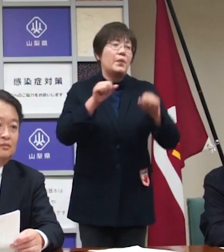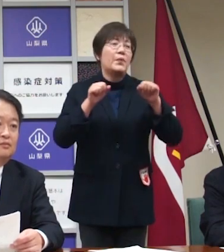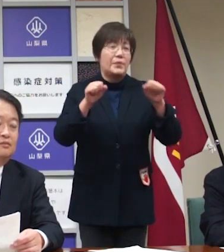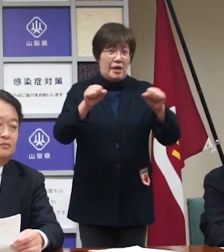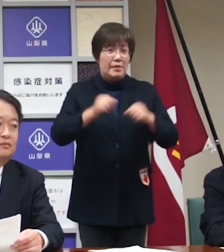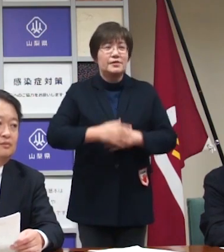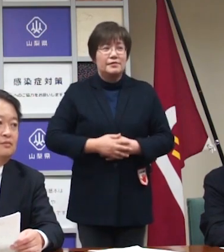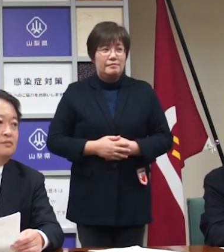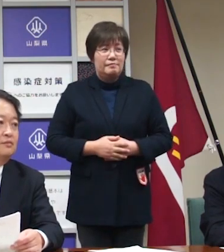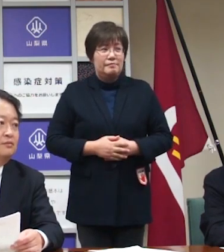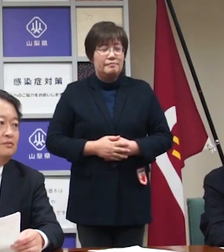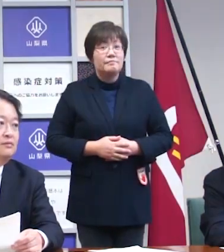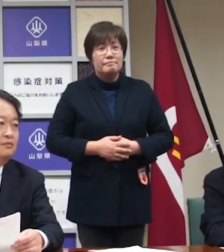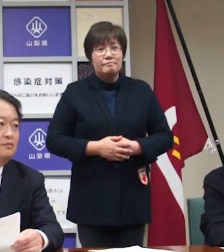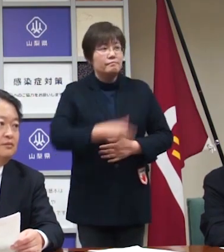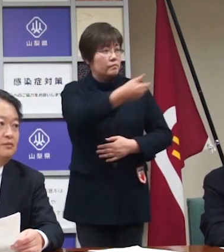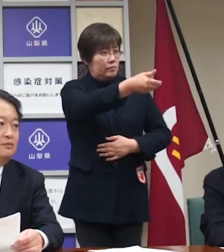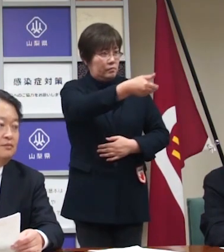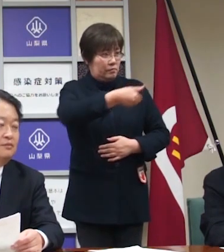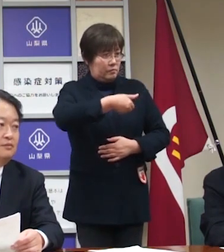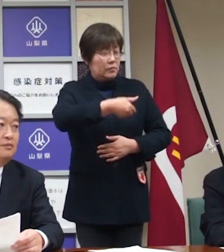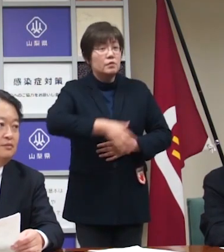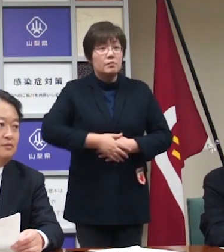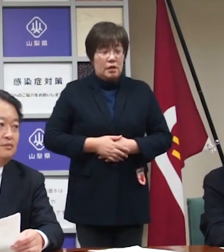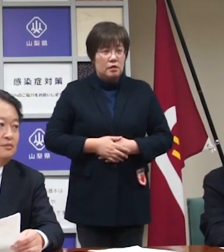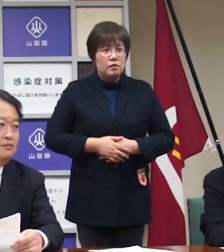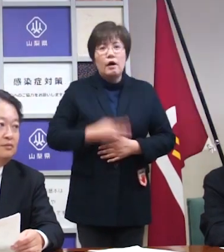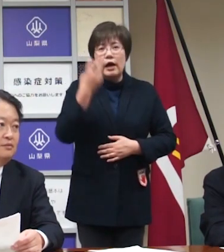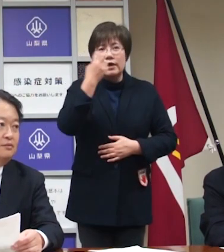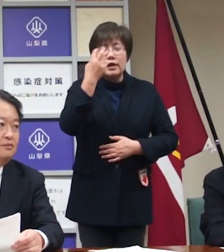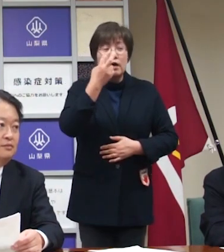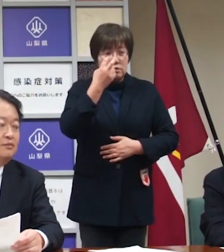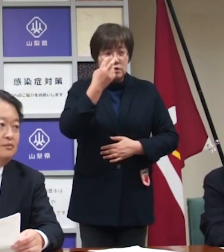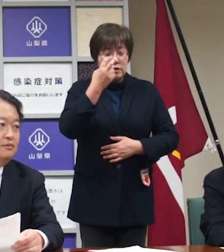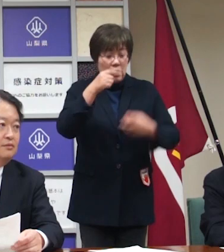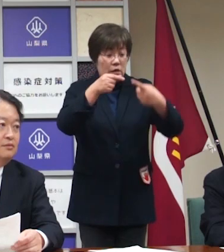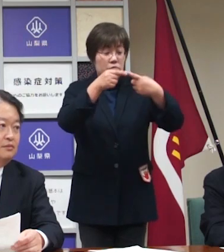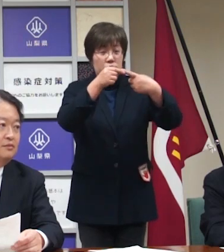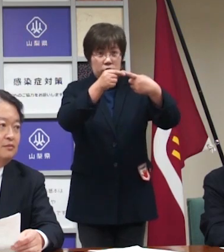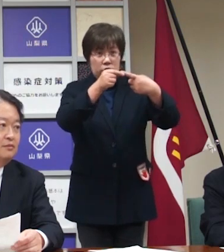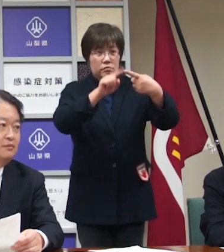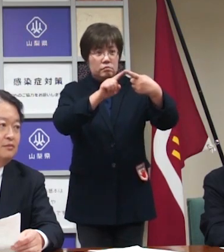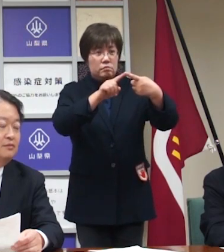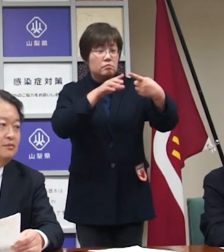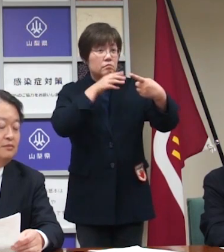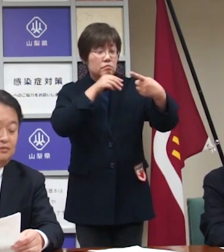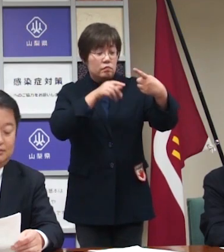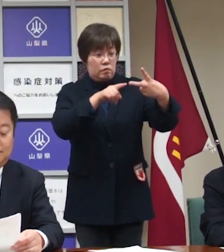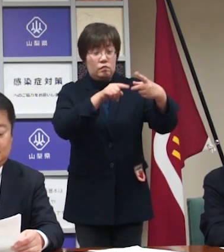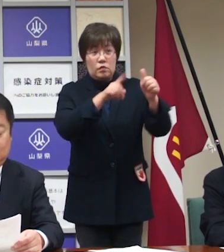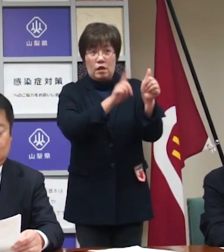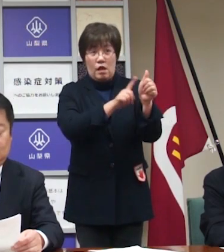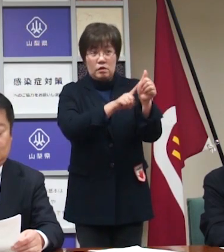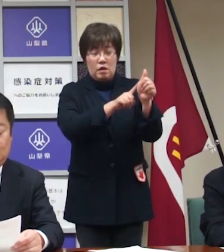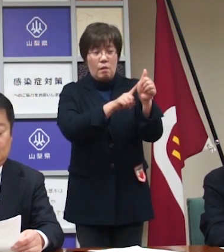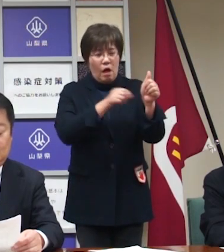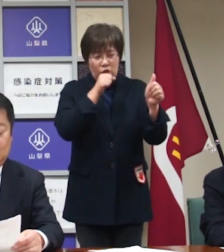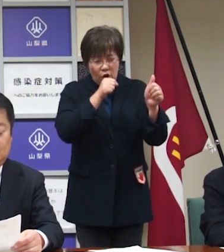ています。 ありがとうございます。 はい、あ、何です。確認ですけども、この医師の方、この方は咳とかはないんですか。